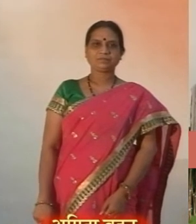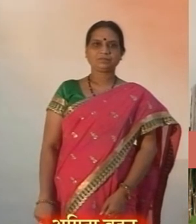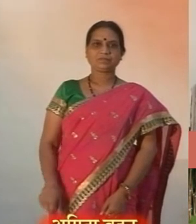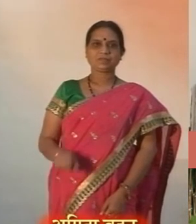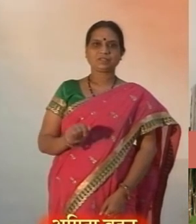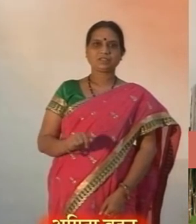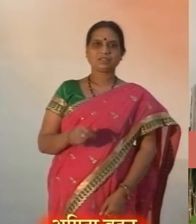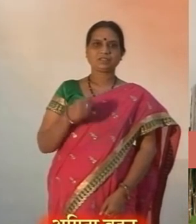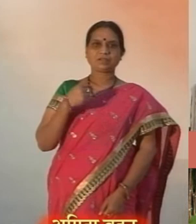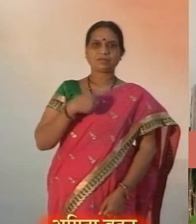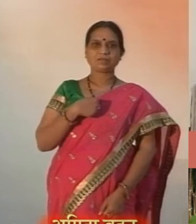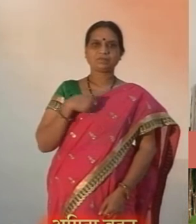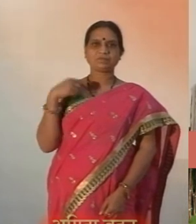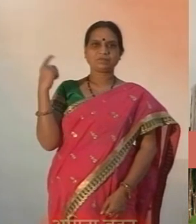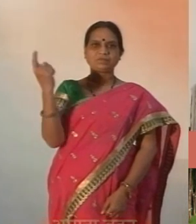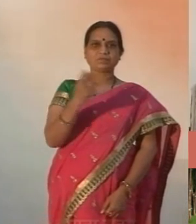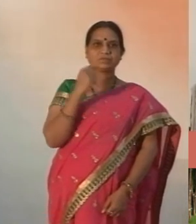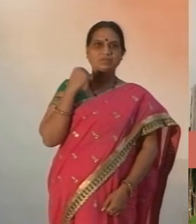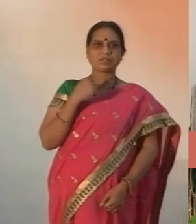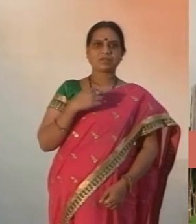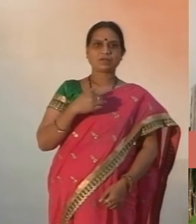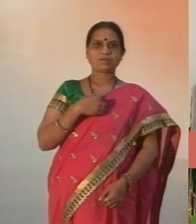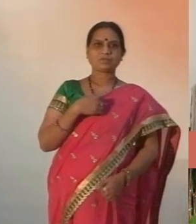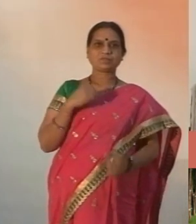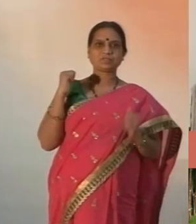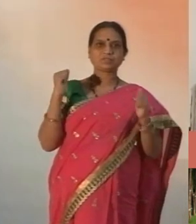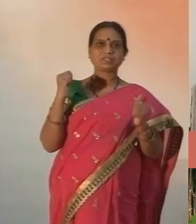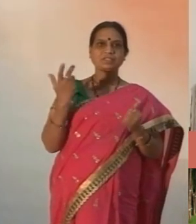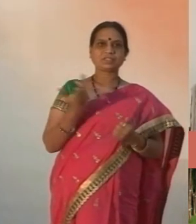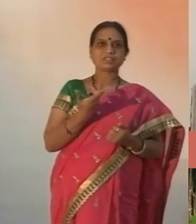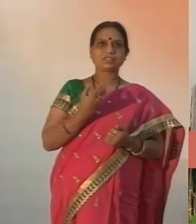आज हम जानेंगे स्वस्थ कैसे रहें,